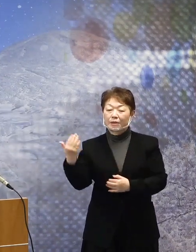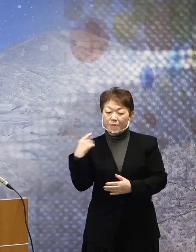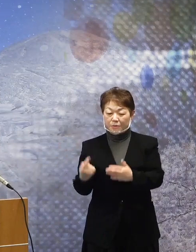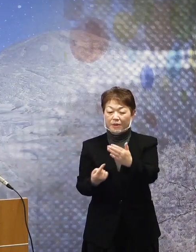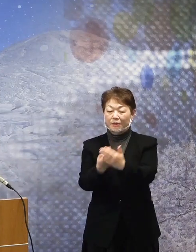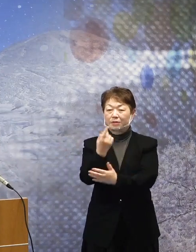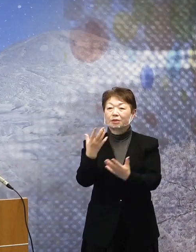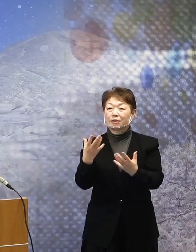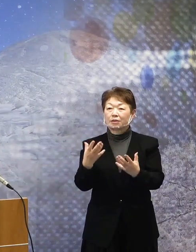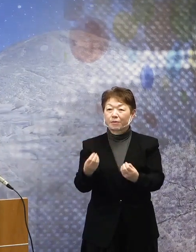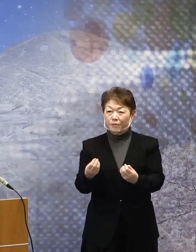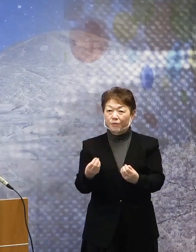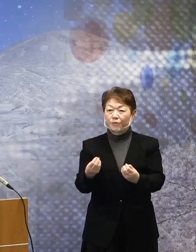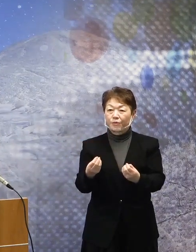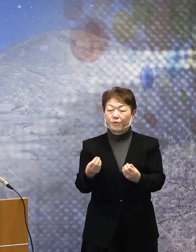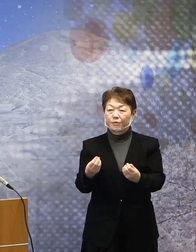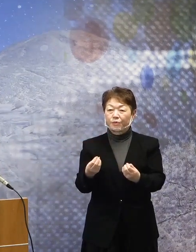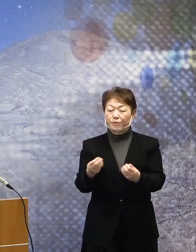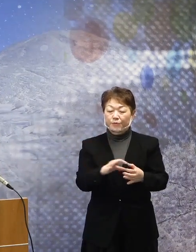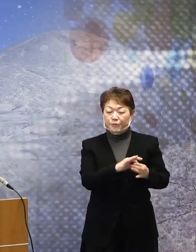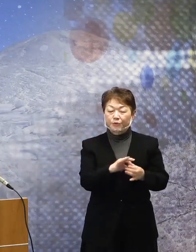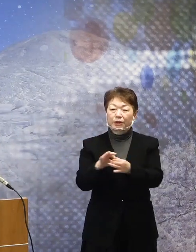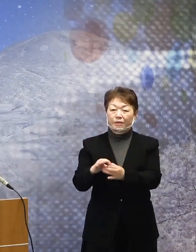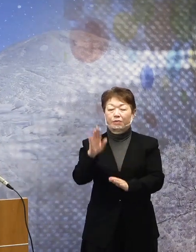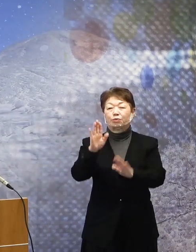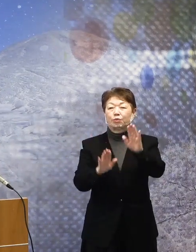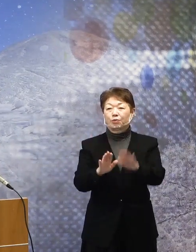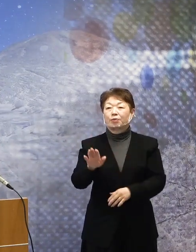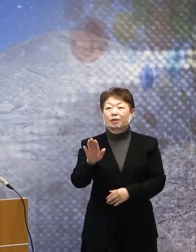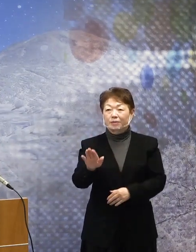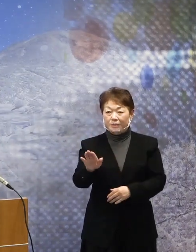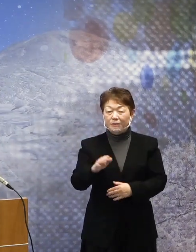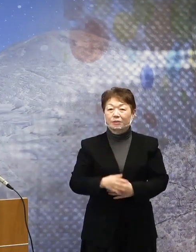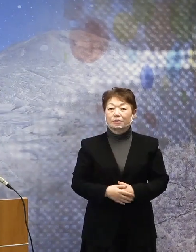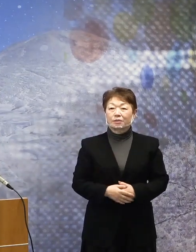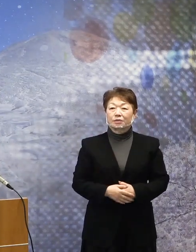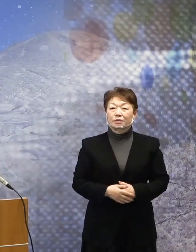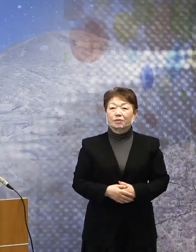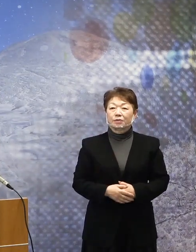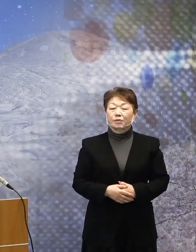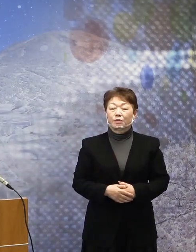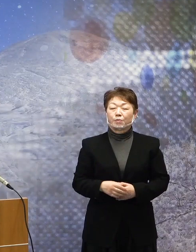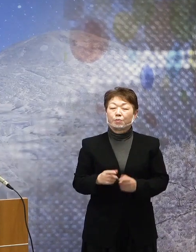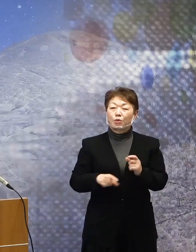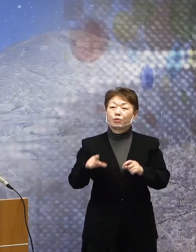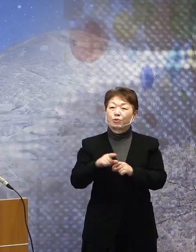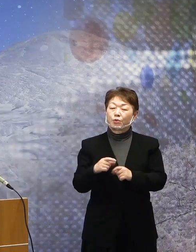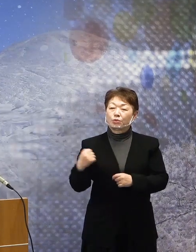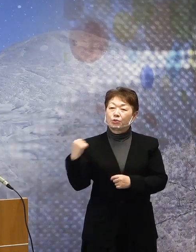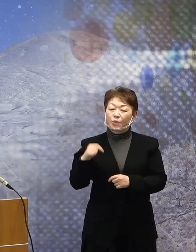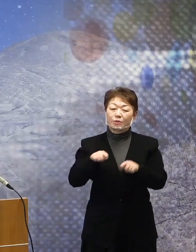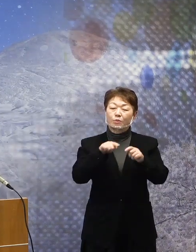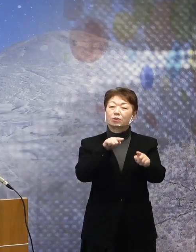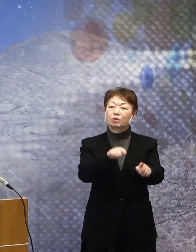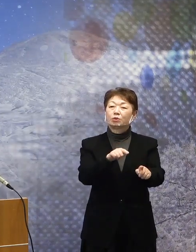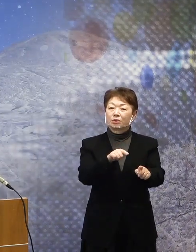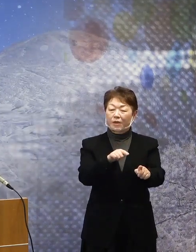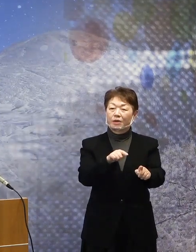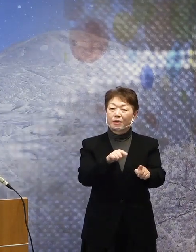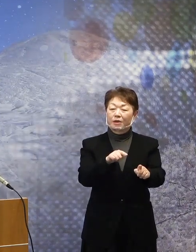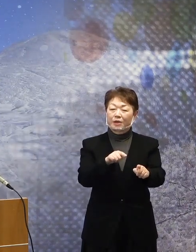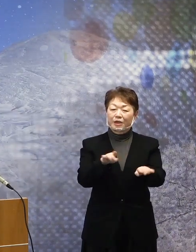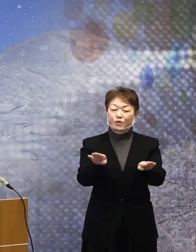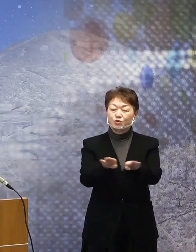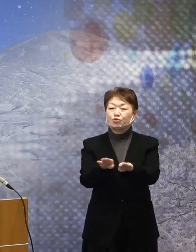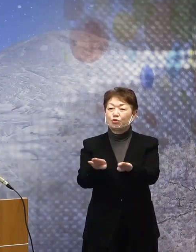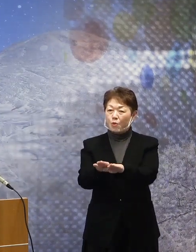も連日増え続けているという状態だと思うんですけど、もっと強い措置としては休校というのがあると思うんですけれども、そ